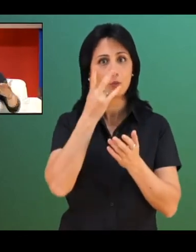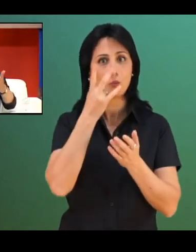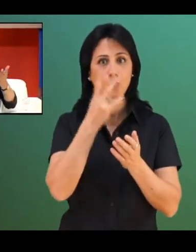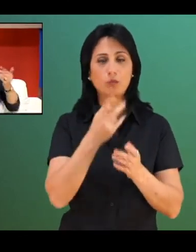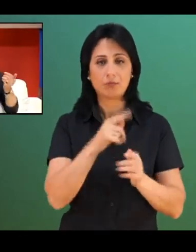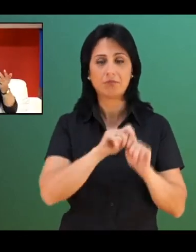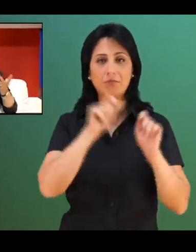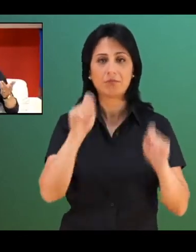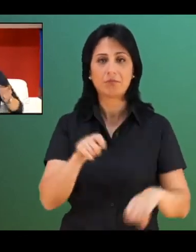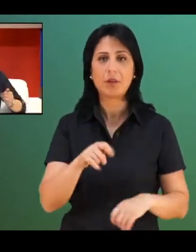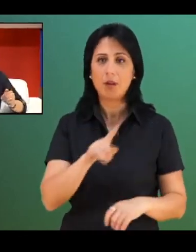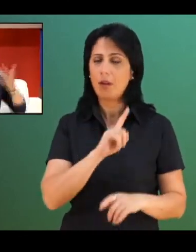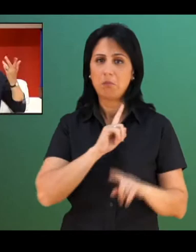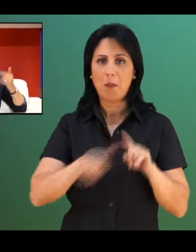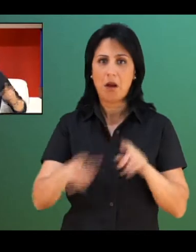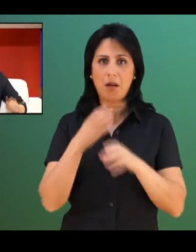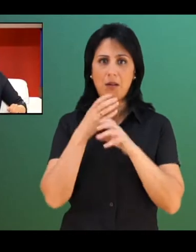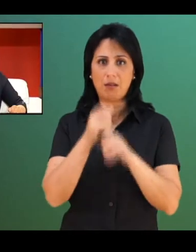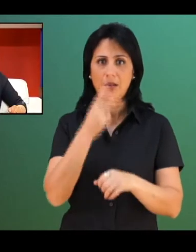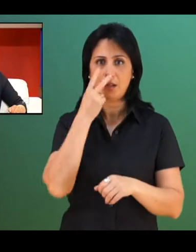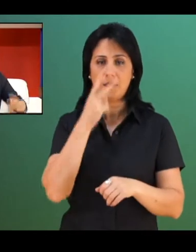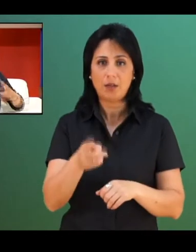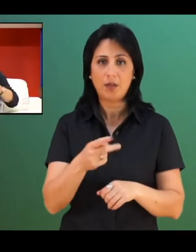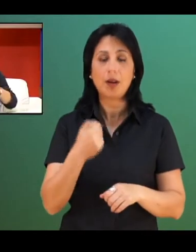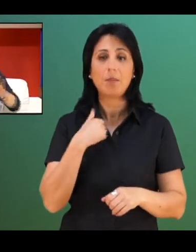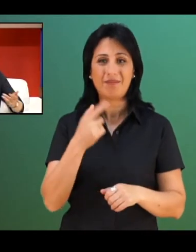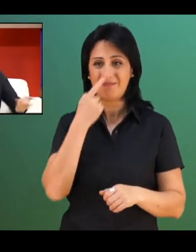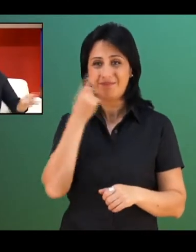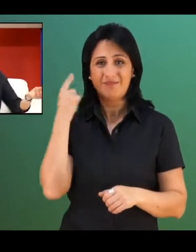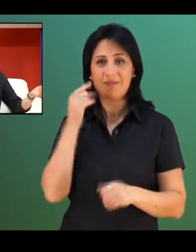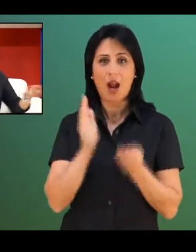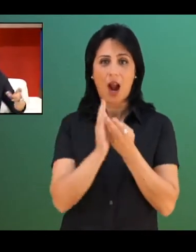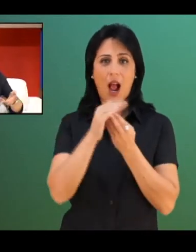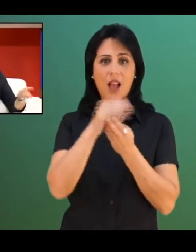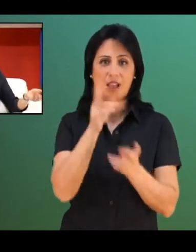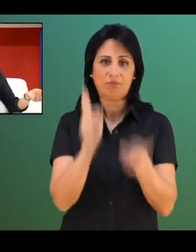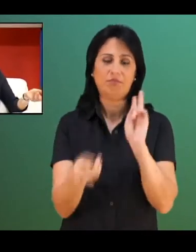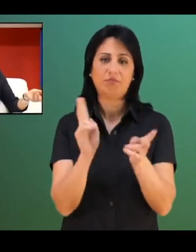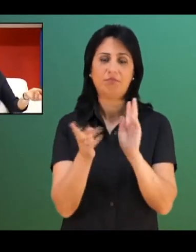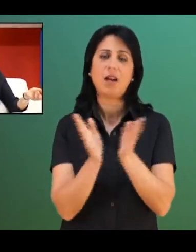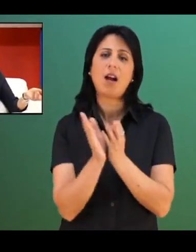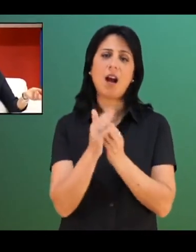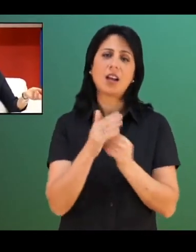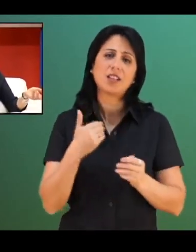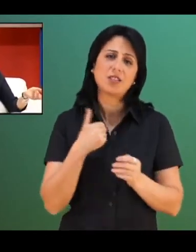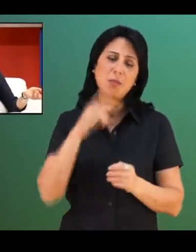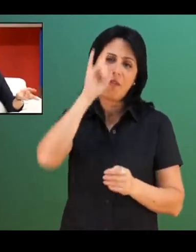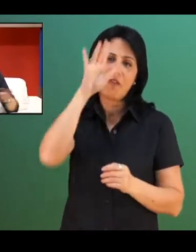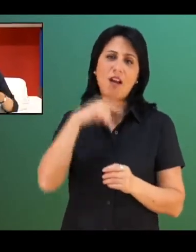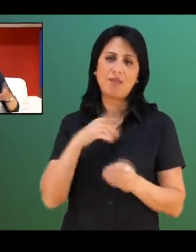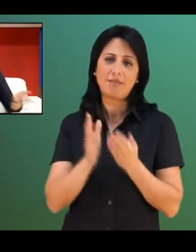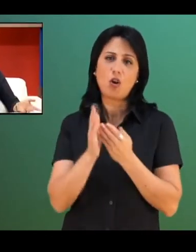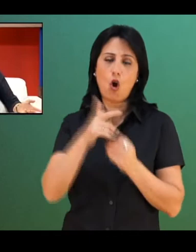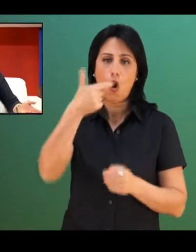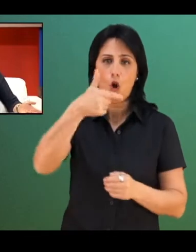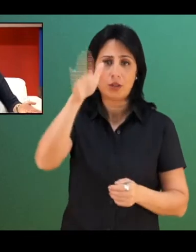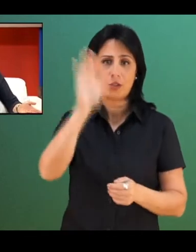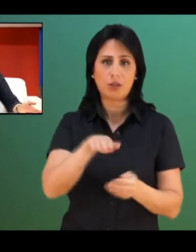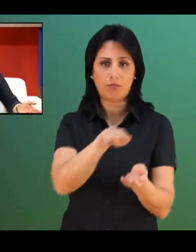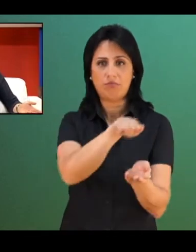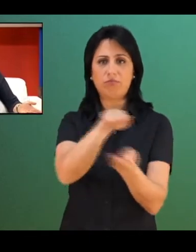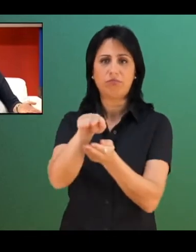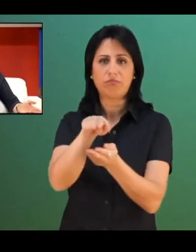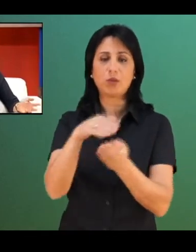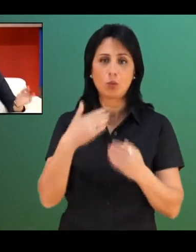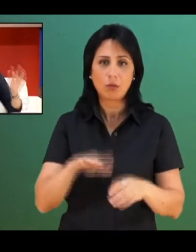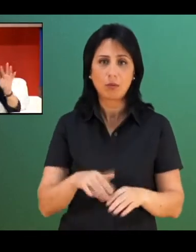ეხა ჩაოლებრივად კატლეტი გავაკეთე მე ჩემი ცნობილი კატლეტი 20 წალი იყო. გავედი, გამოვედი, სუსეჭმული დამხვდა. 20-ვე კატლეტი შეჭმული